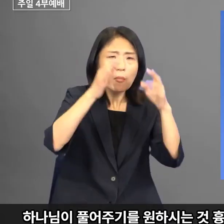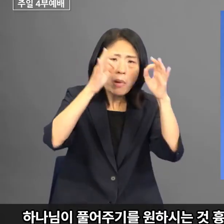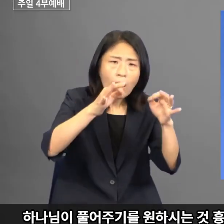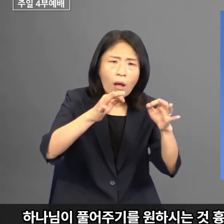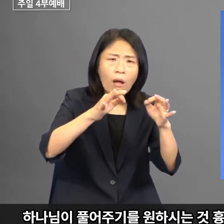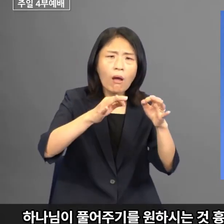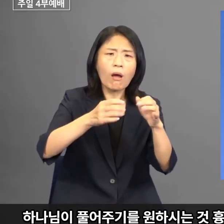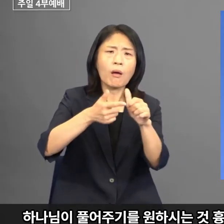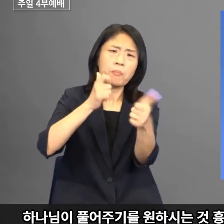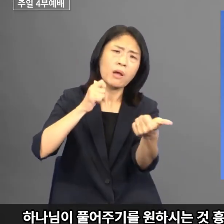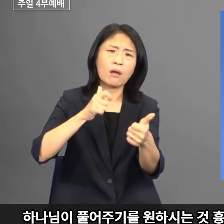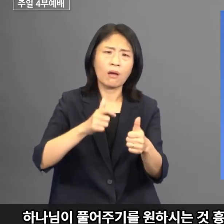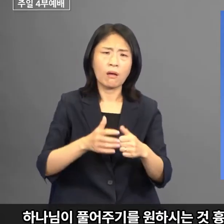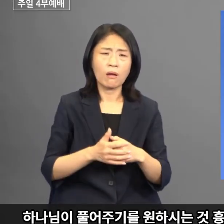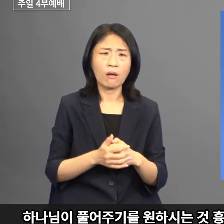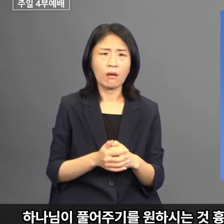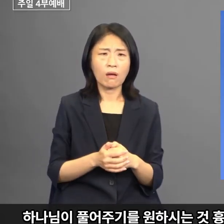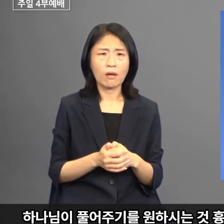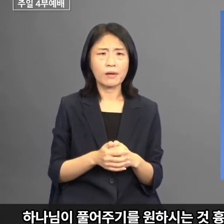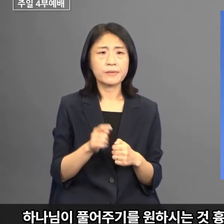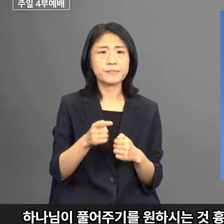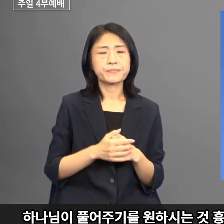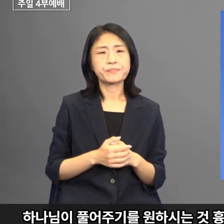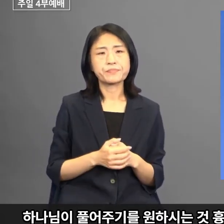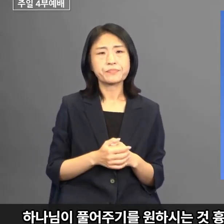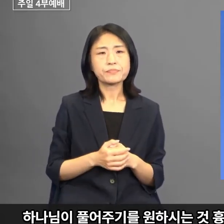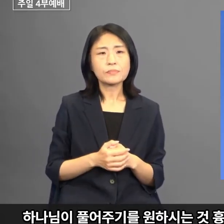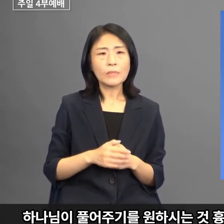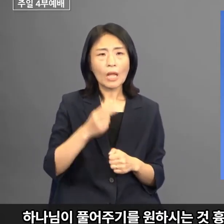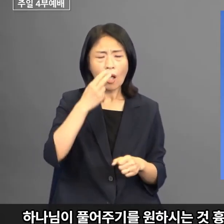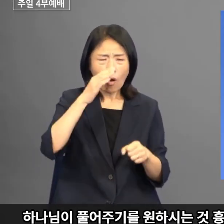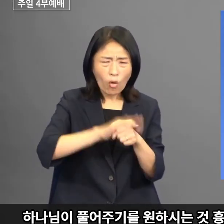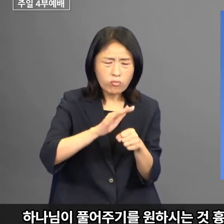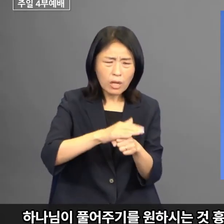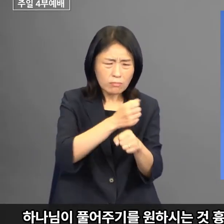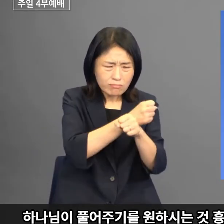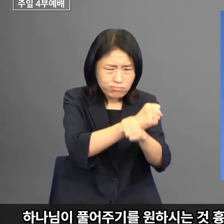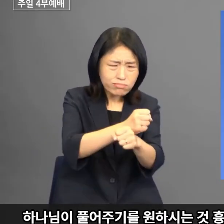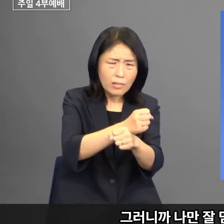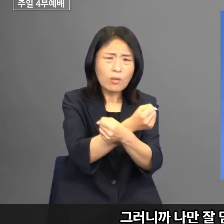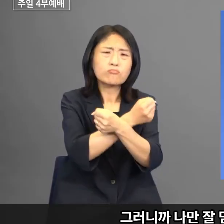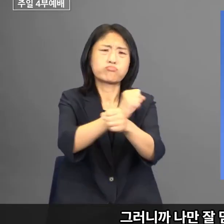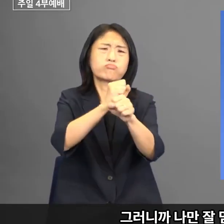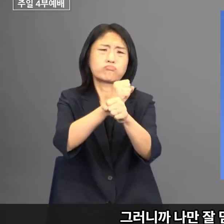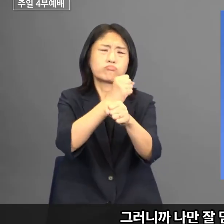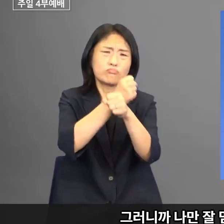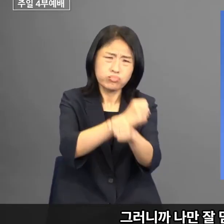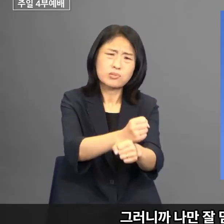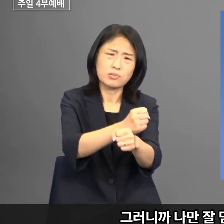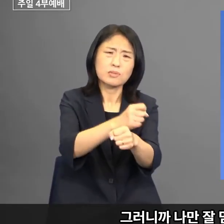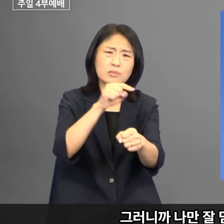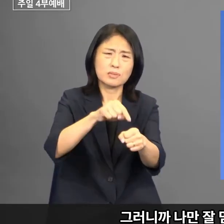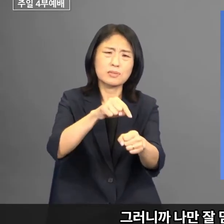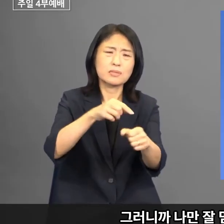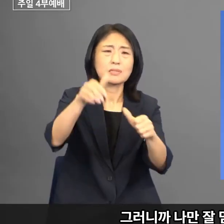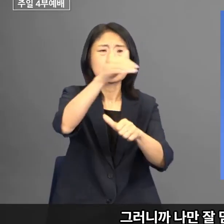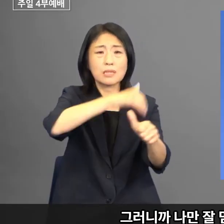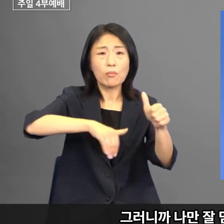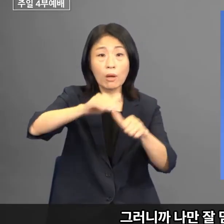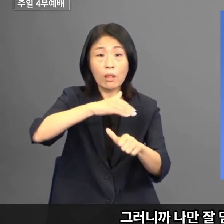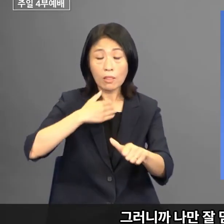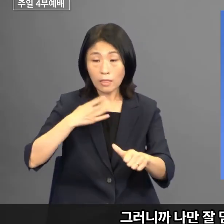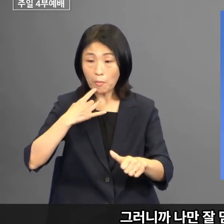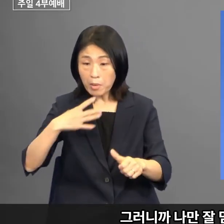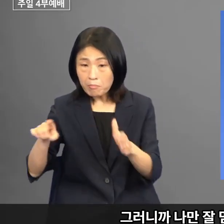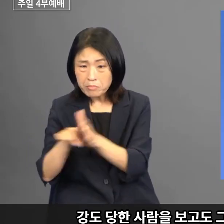하나님이 풀어주기를 원하시는 것, 흉악의 결박과 부당한 결박의 실체인 거죠. 그러니까 나만 잘 믿으면 되는 게 아니라